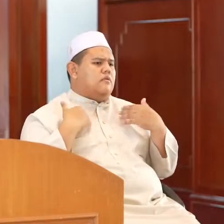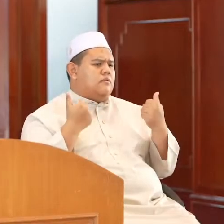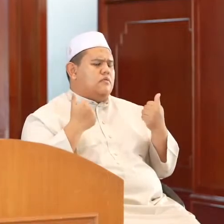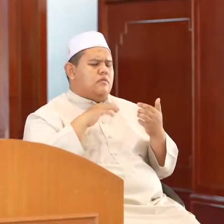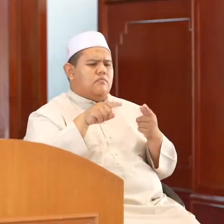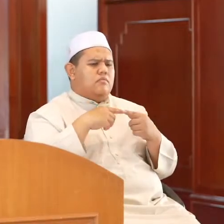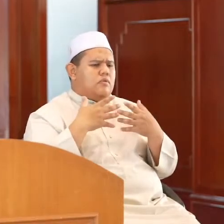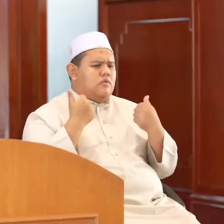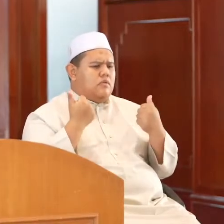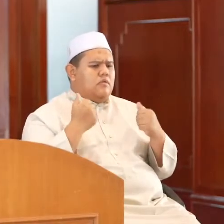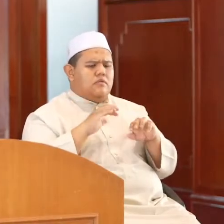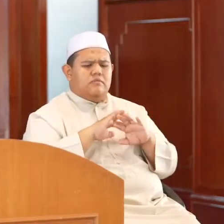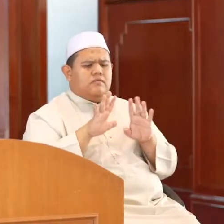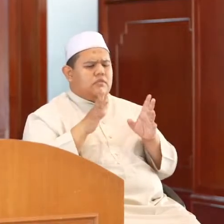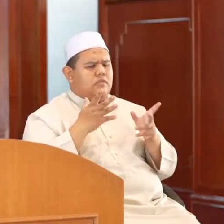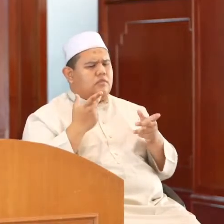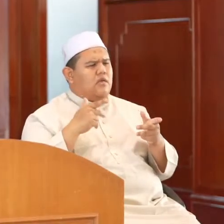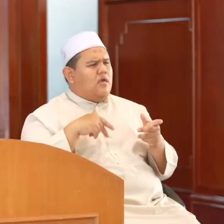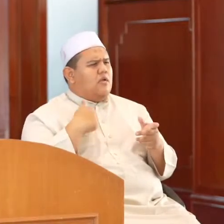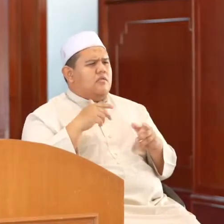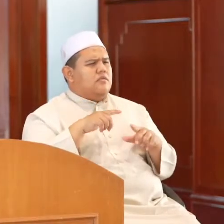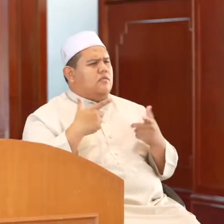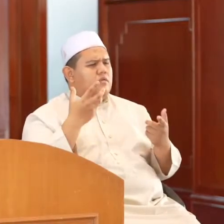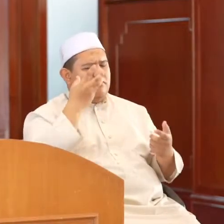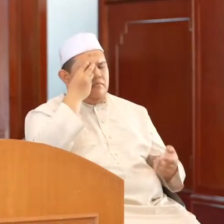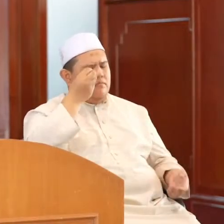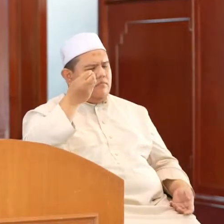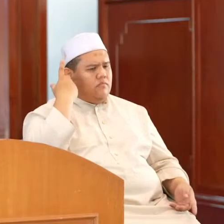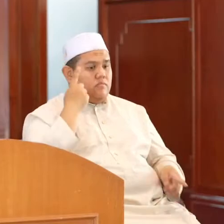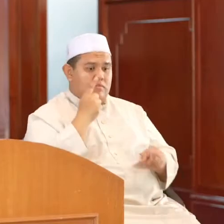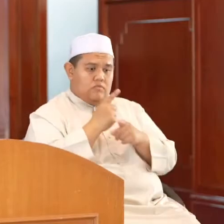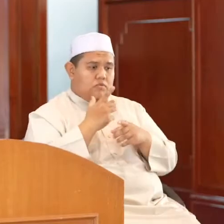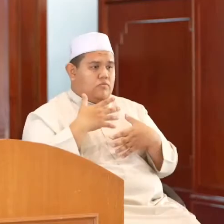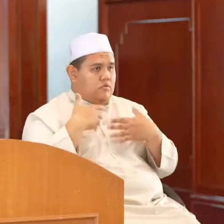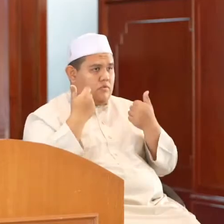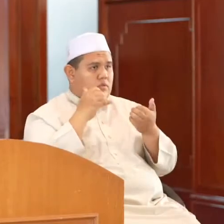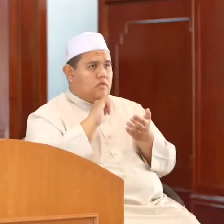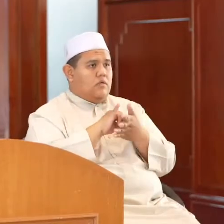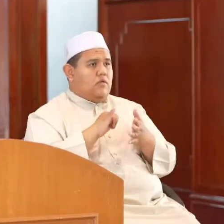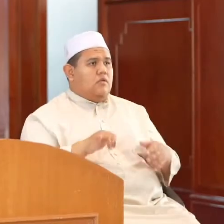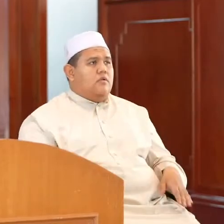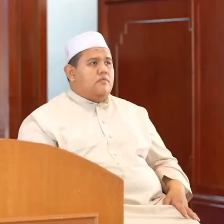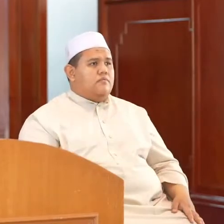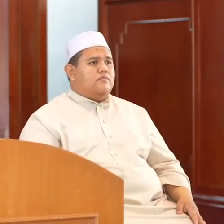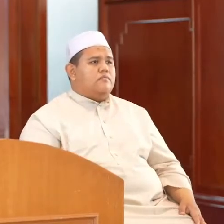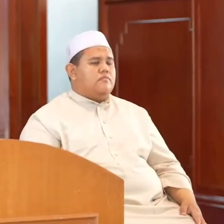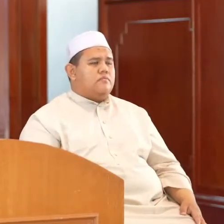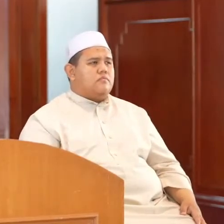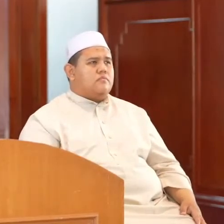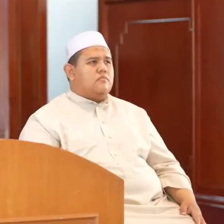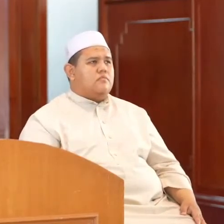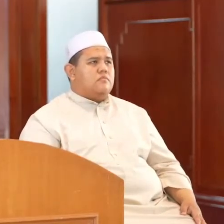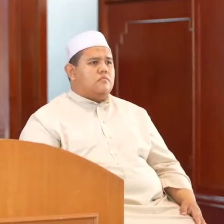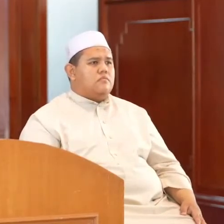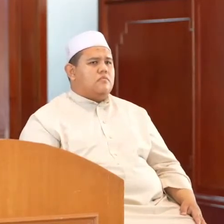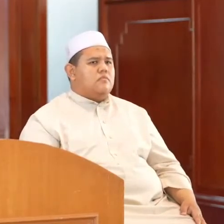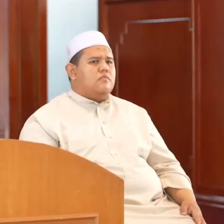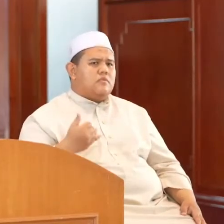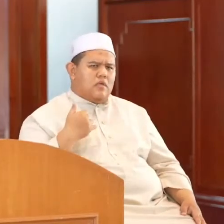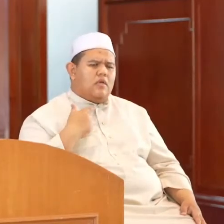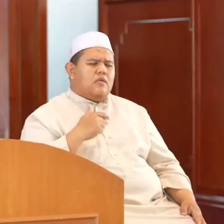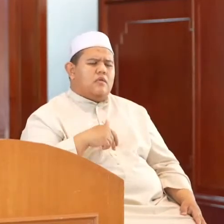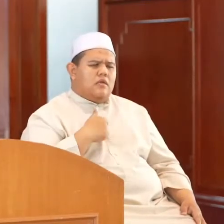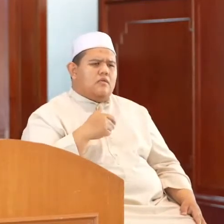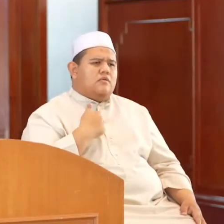Bila sihat ni kita tak ada kisah. Kalau betul-betul sihat lah, bukan mana orang sakit, memang ada muka sakit juga,